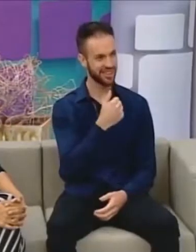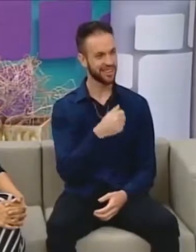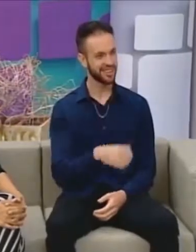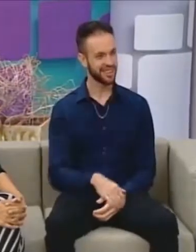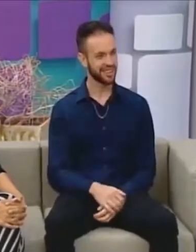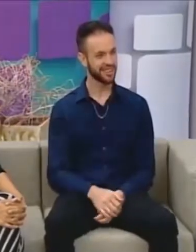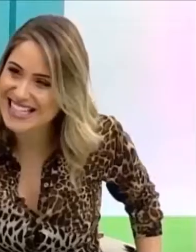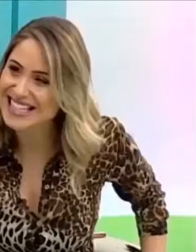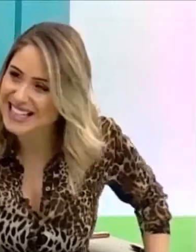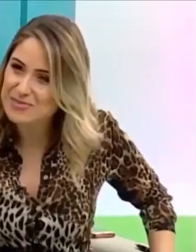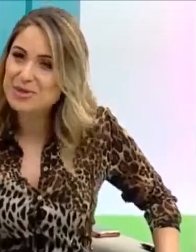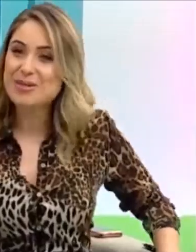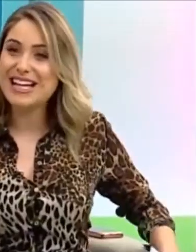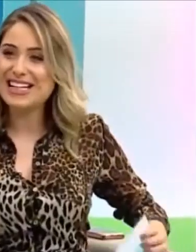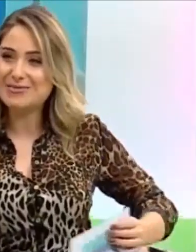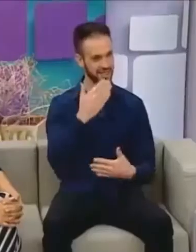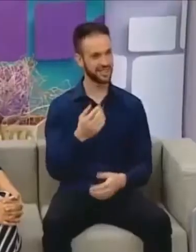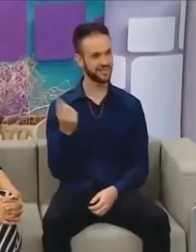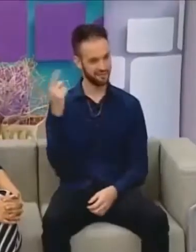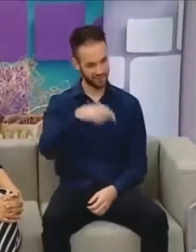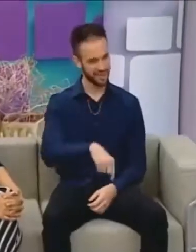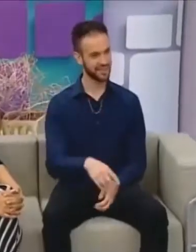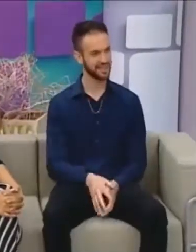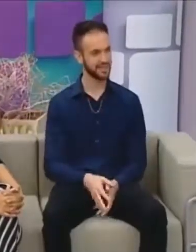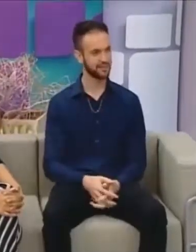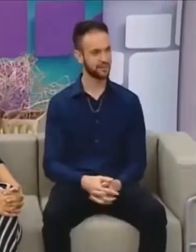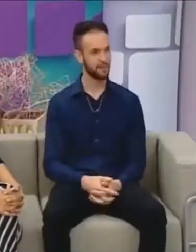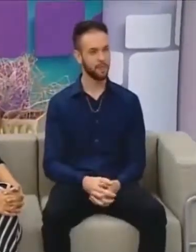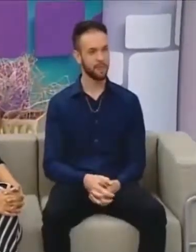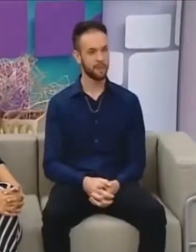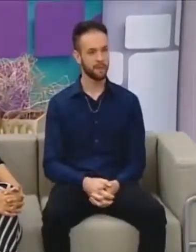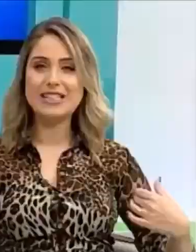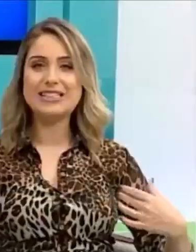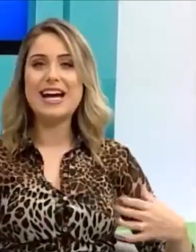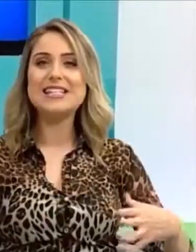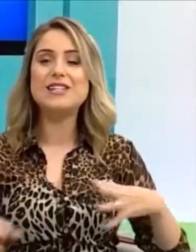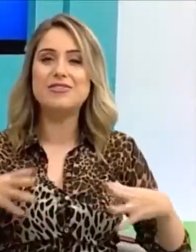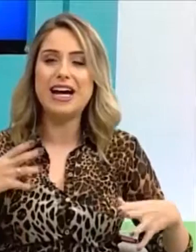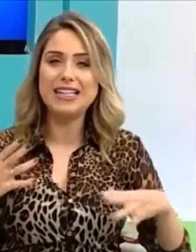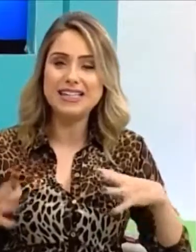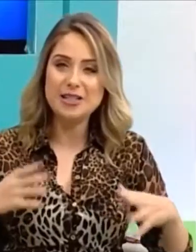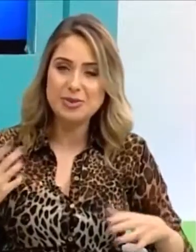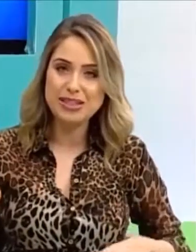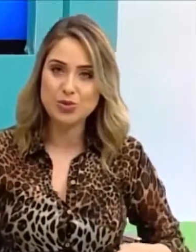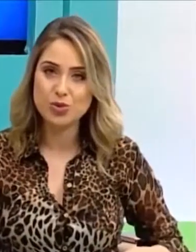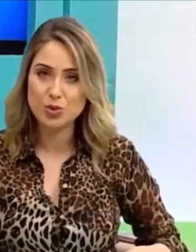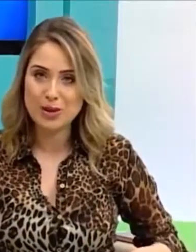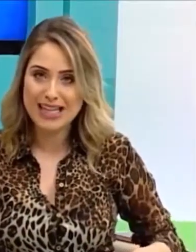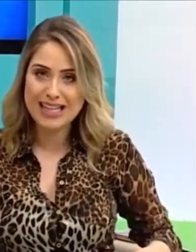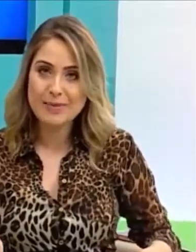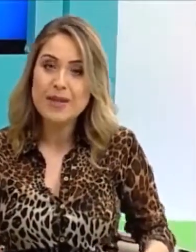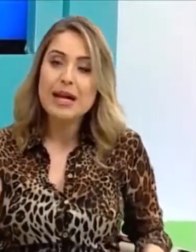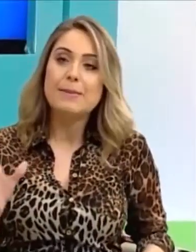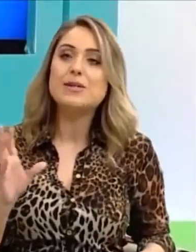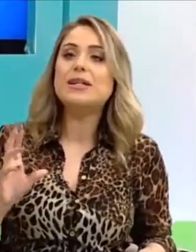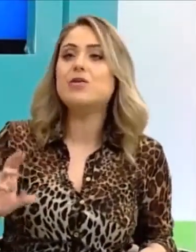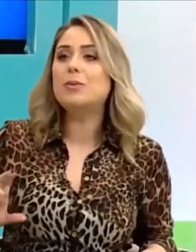Prazer receber vocês aqui, muito obrigada por estarem aqui. A gente está com um intérprete aqui atrás que vai interpretando tudo para ele. Mas eu queria